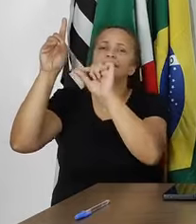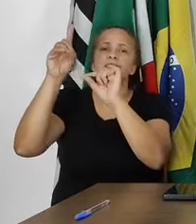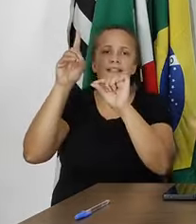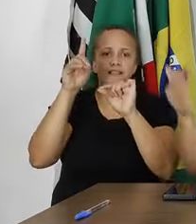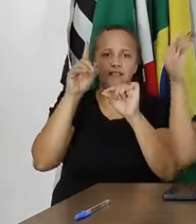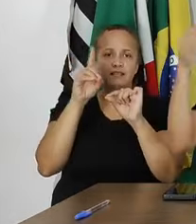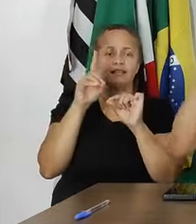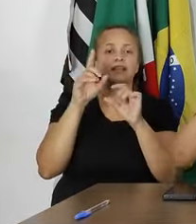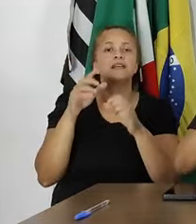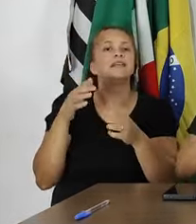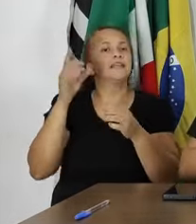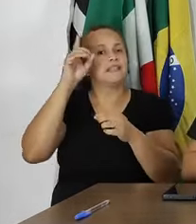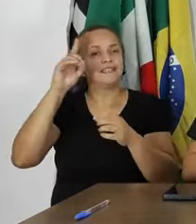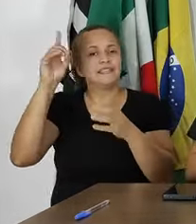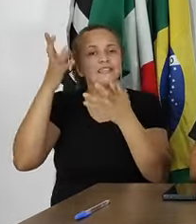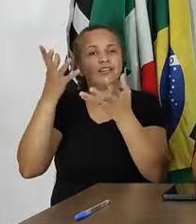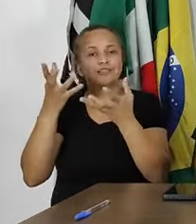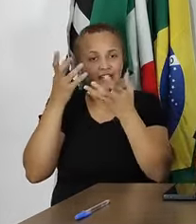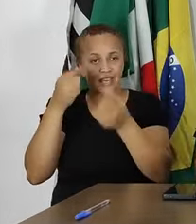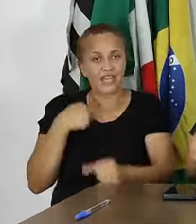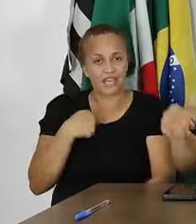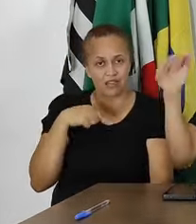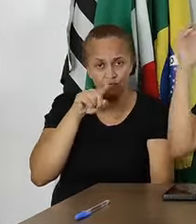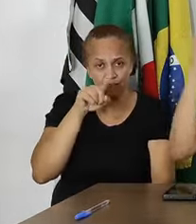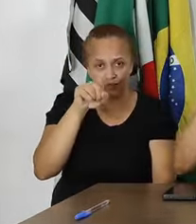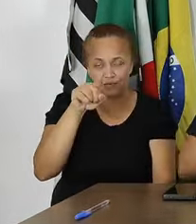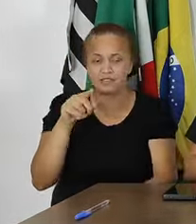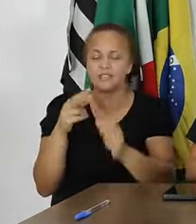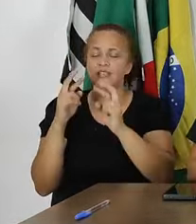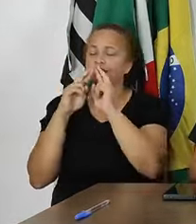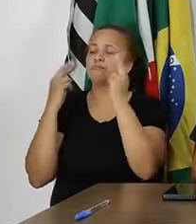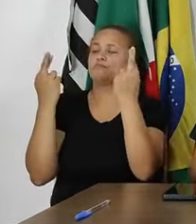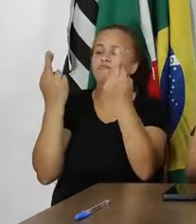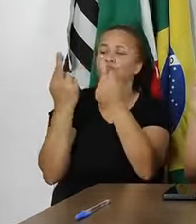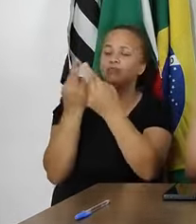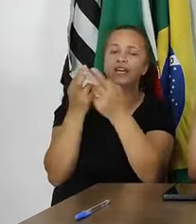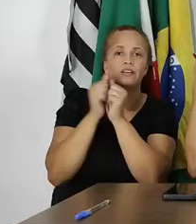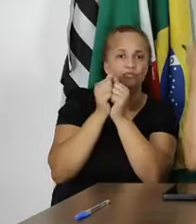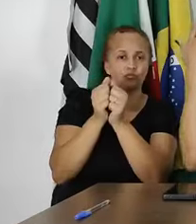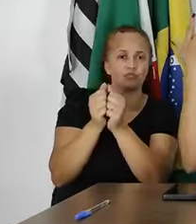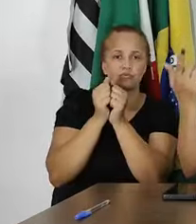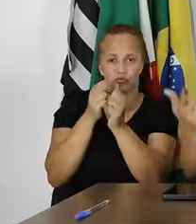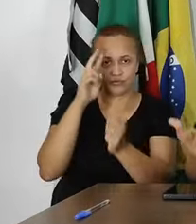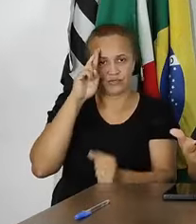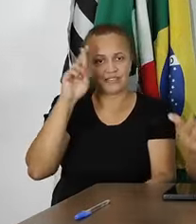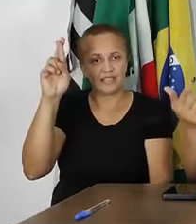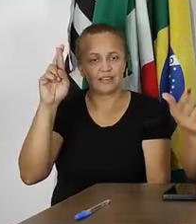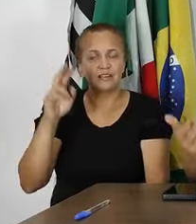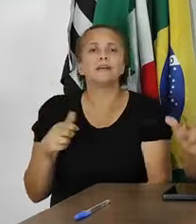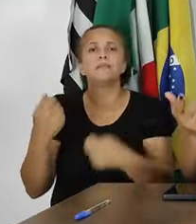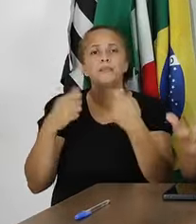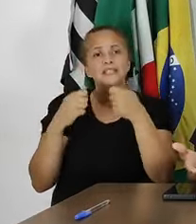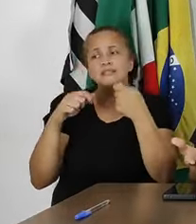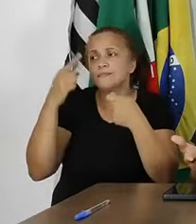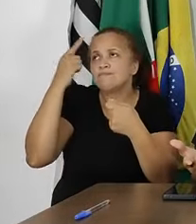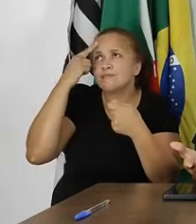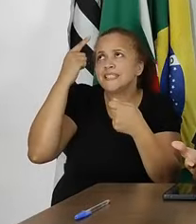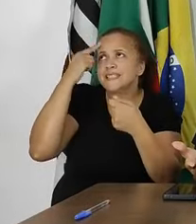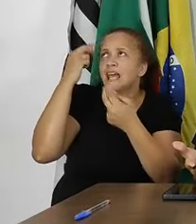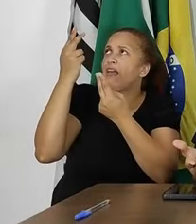eu e você, que estamos no reino de Deus, que estamos no reino, comecemos a pensar como Deus